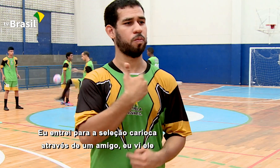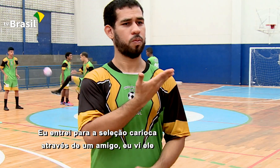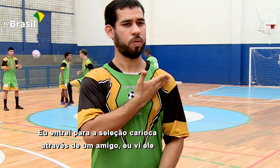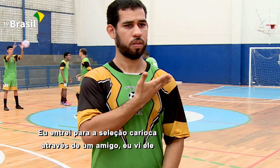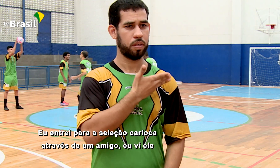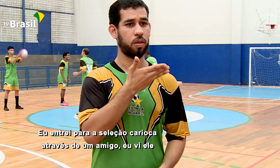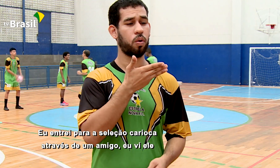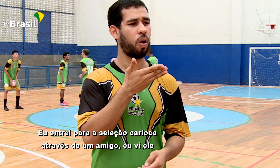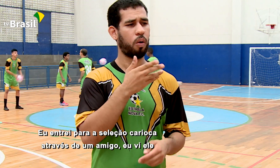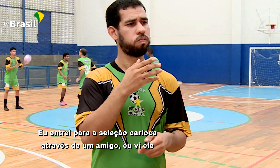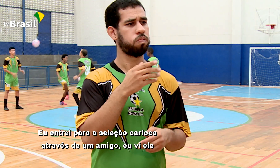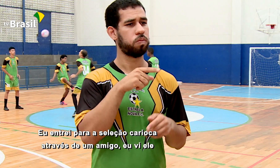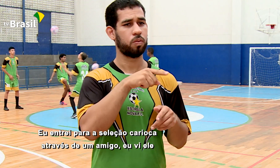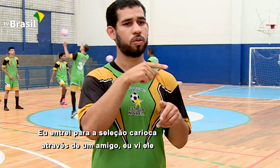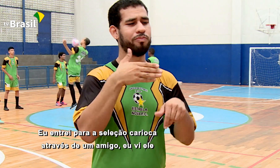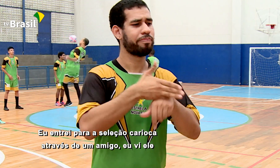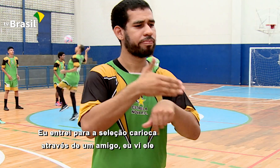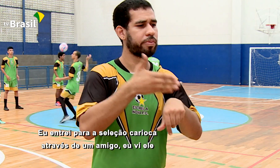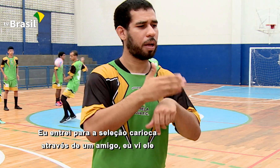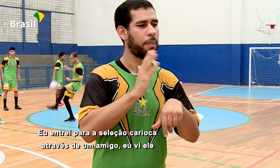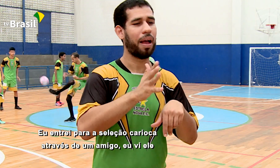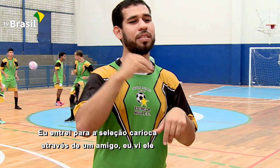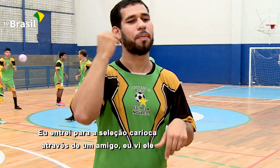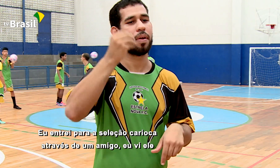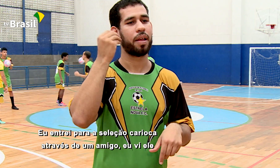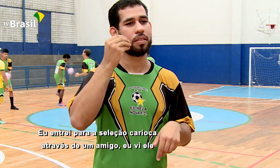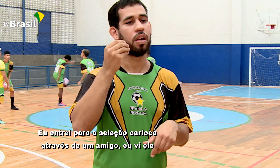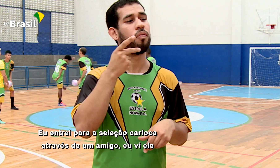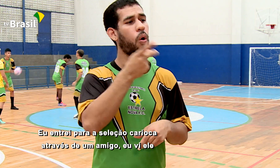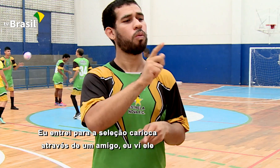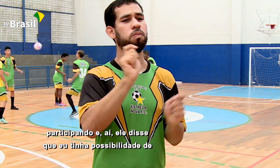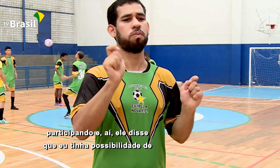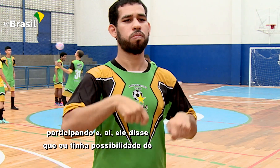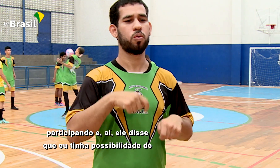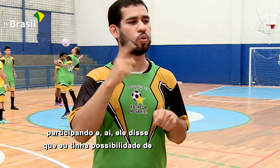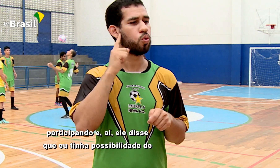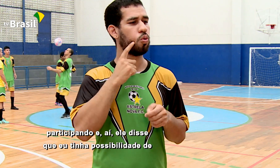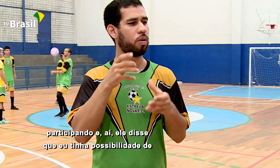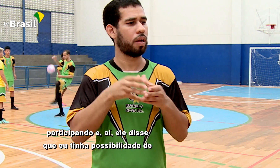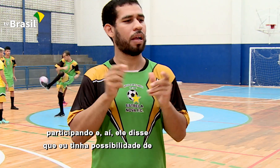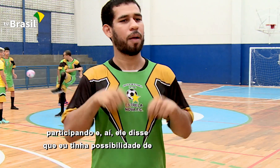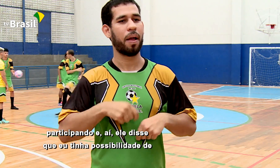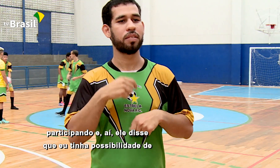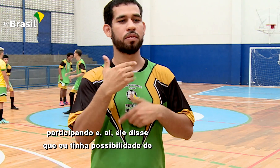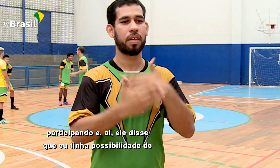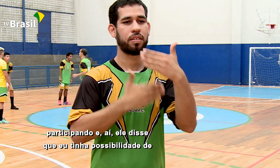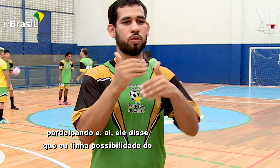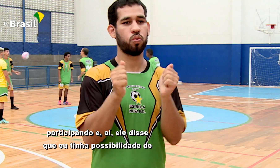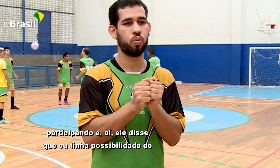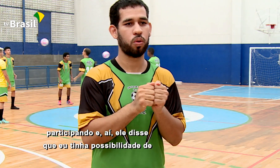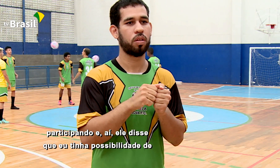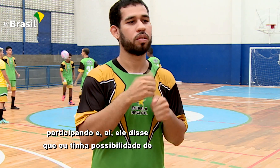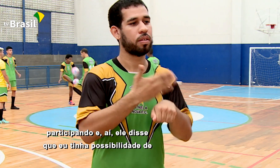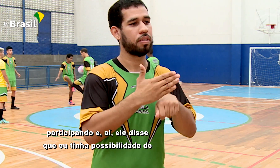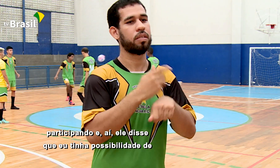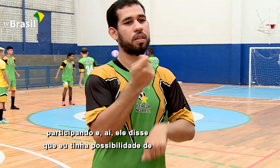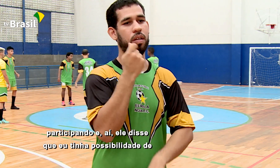Carioca através de um amigo, eu via ele participando e aí ele disse que eu tinha possibilidade